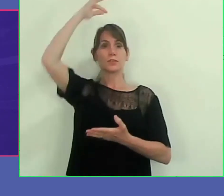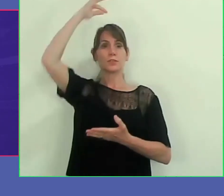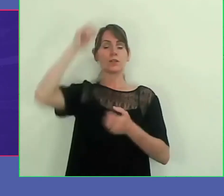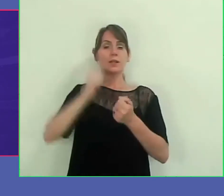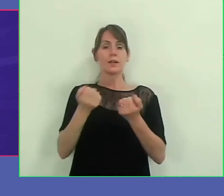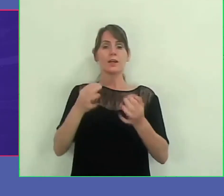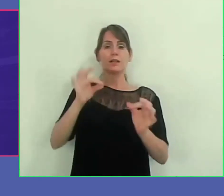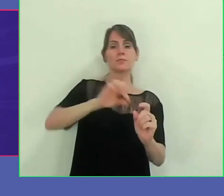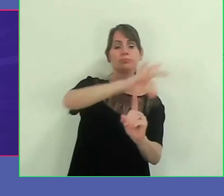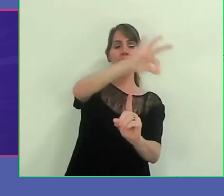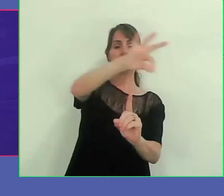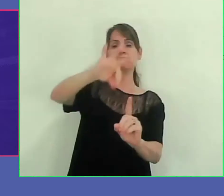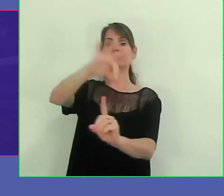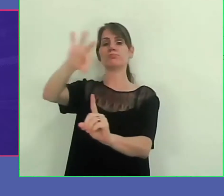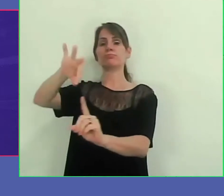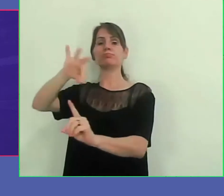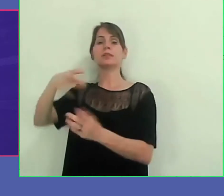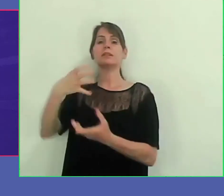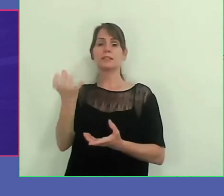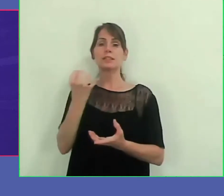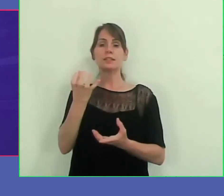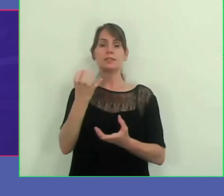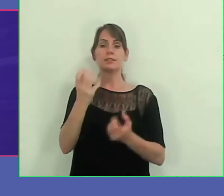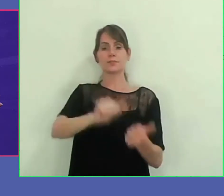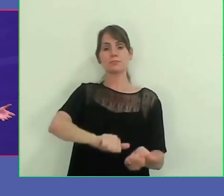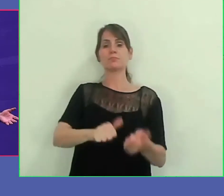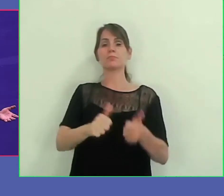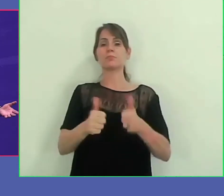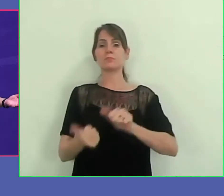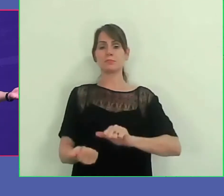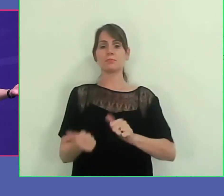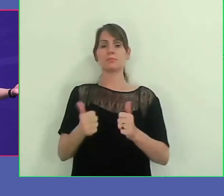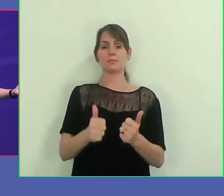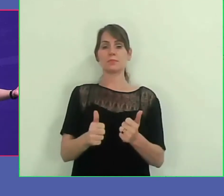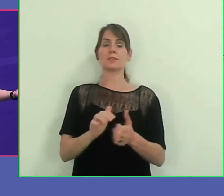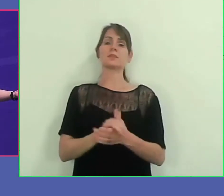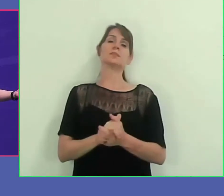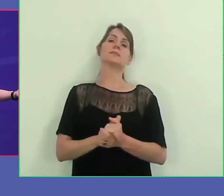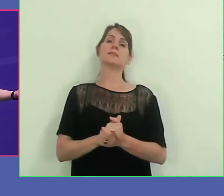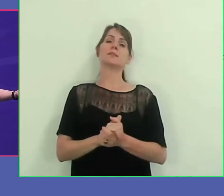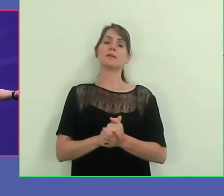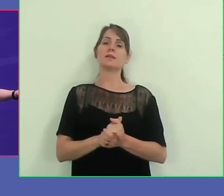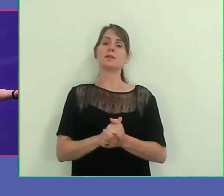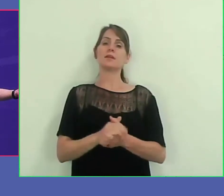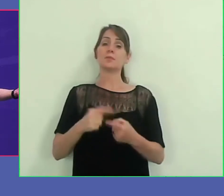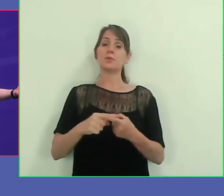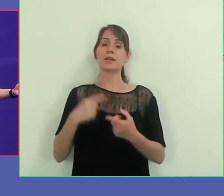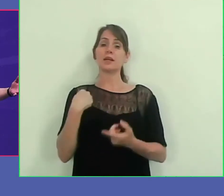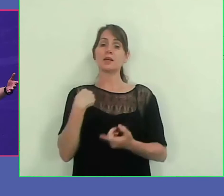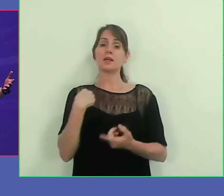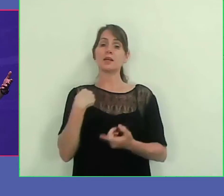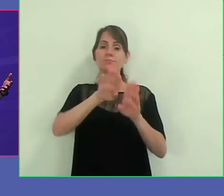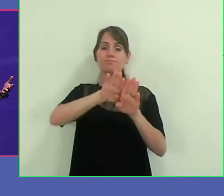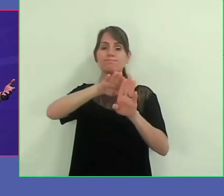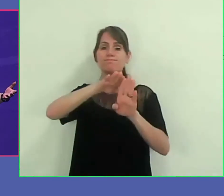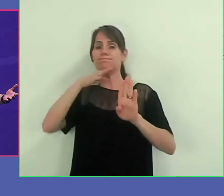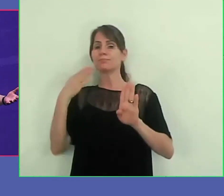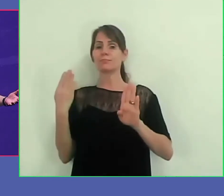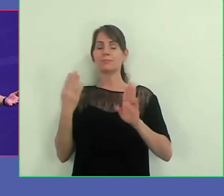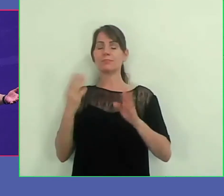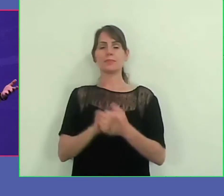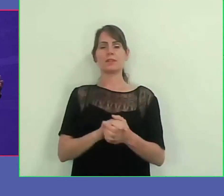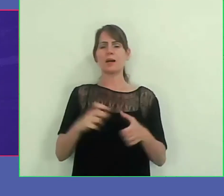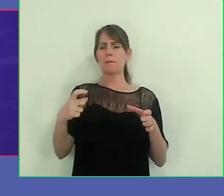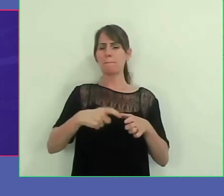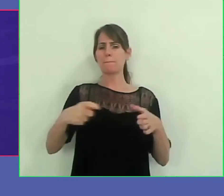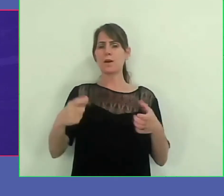batizar os gentios também. Abriu a porta, né, para que nós, irmãos, acho que a maioria de nós é